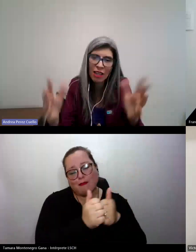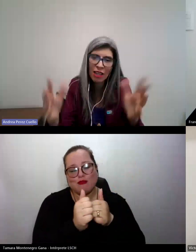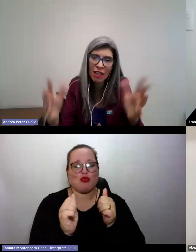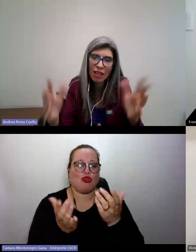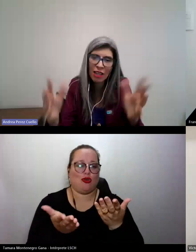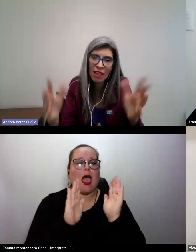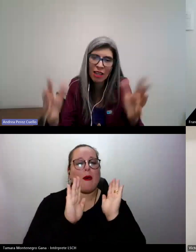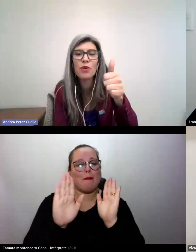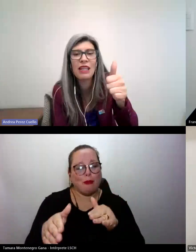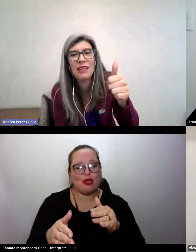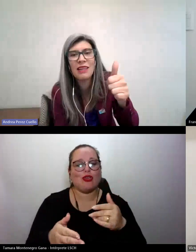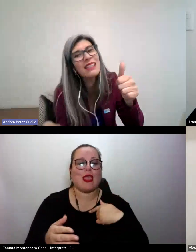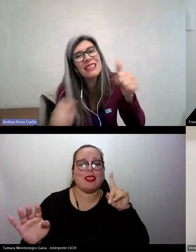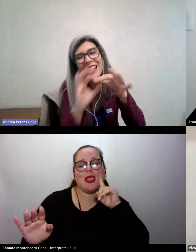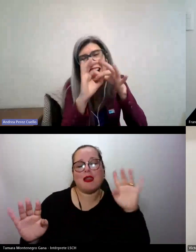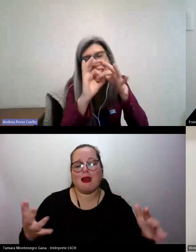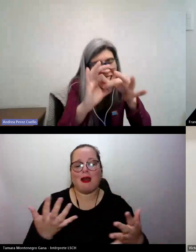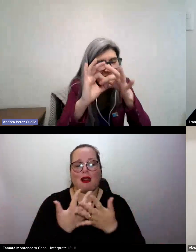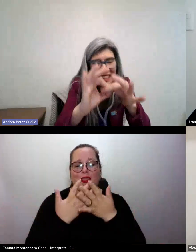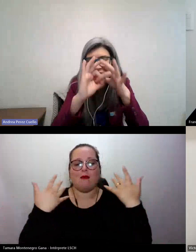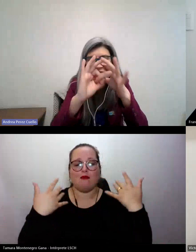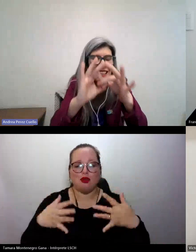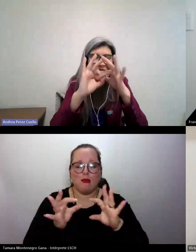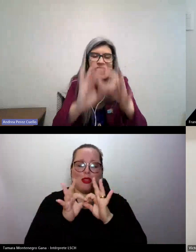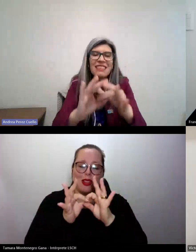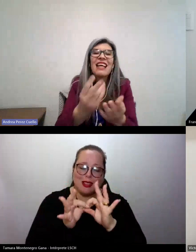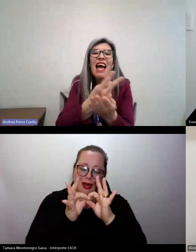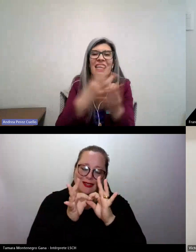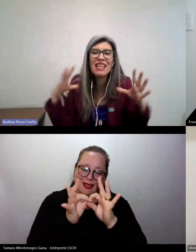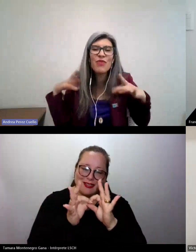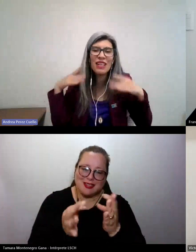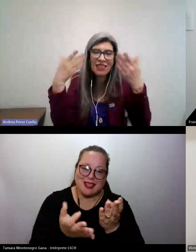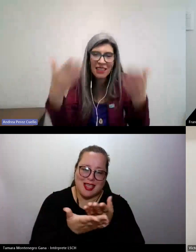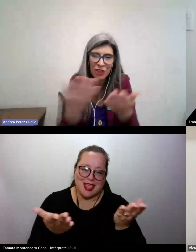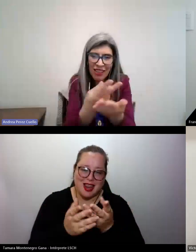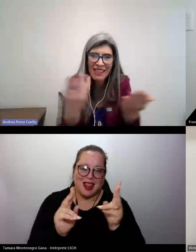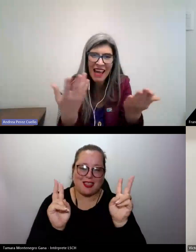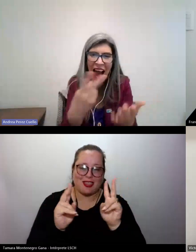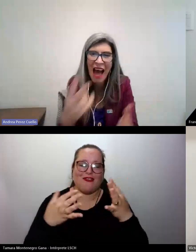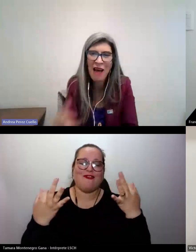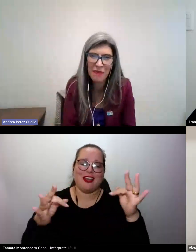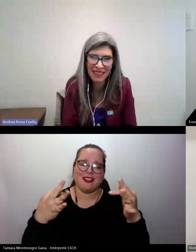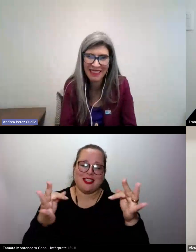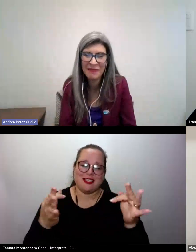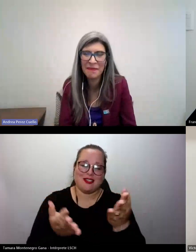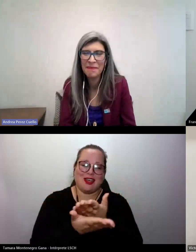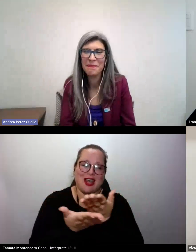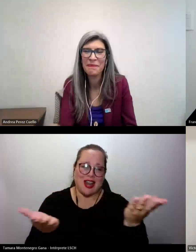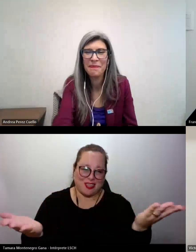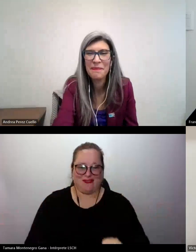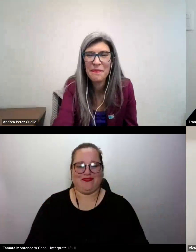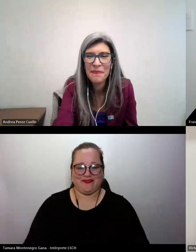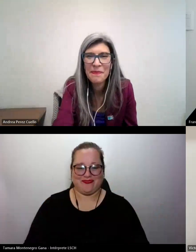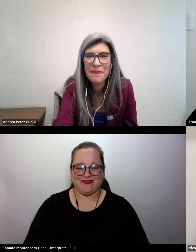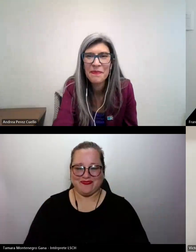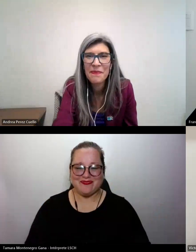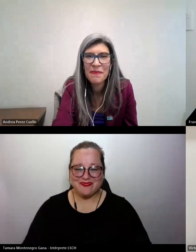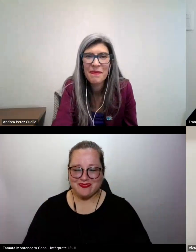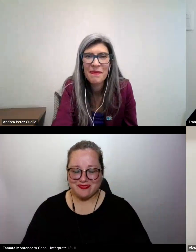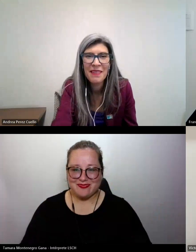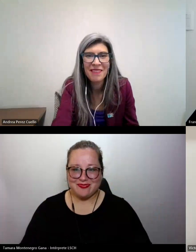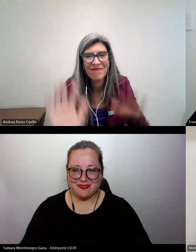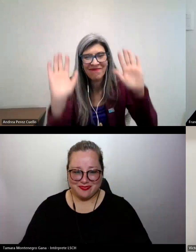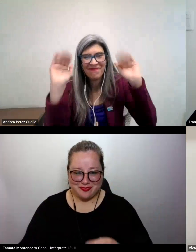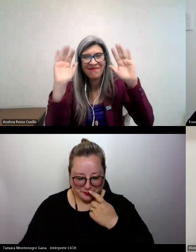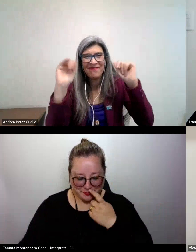ir generando esas redes. Es muy importante. Muchas gracias, gracias, gracias, gracias y felicitaciones a ambas.